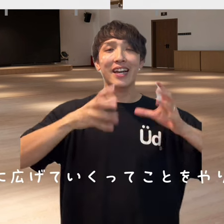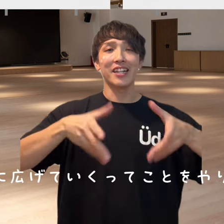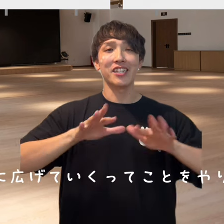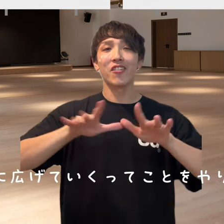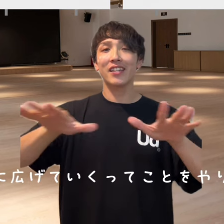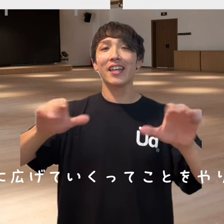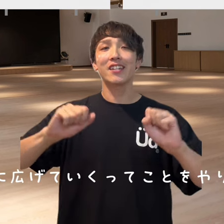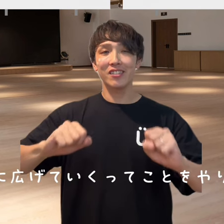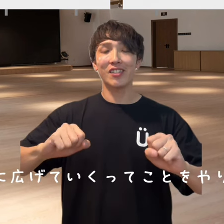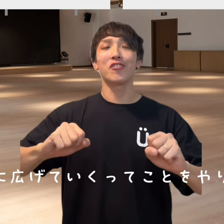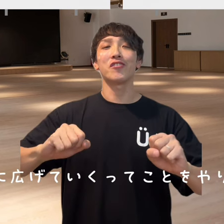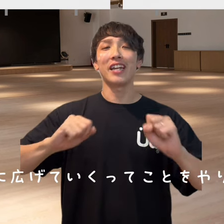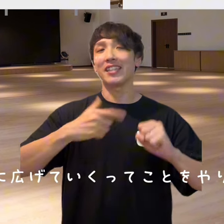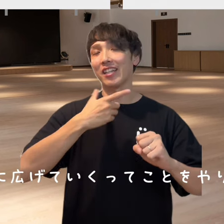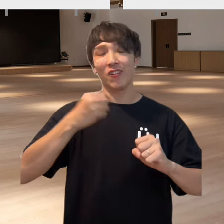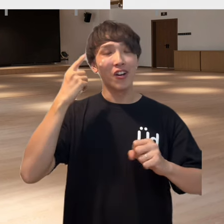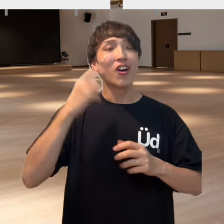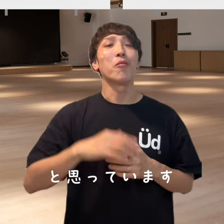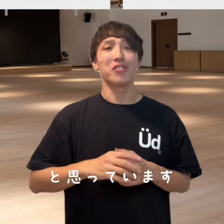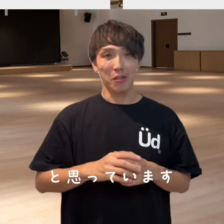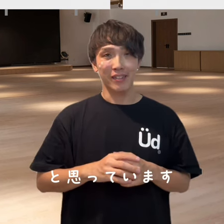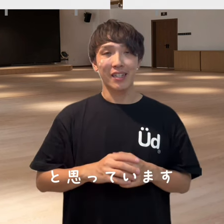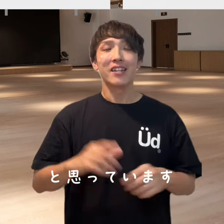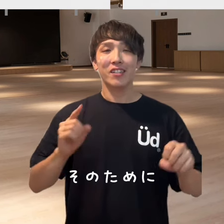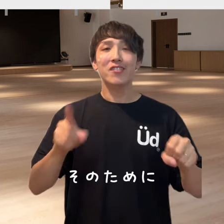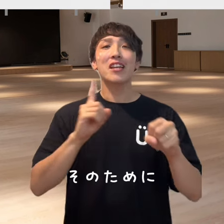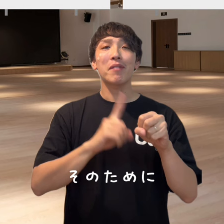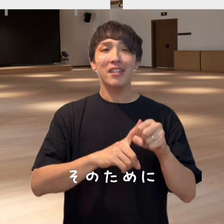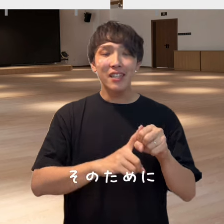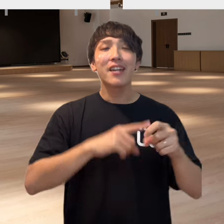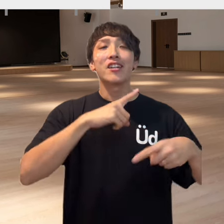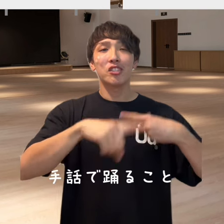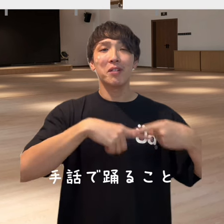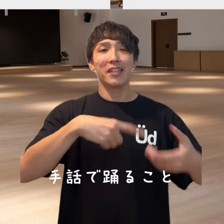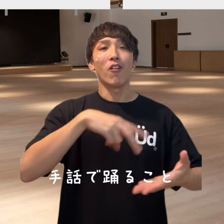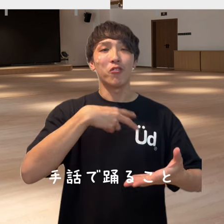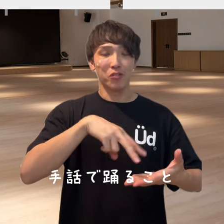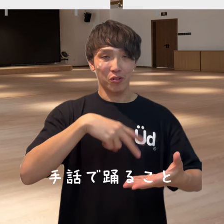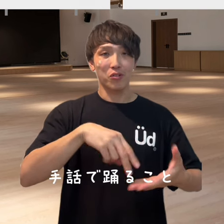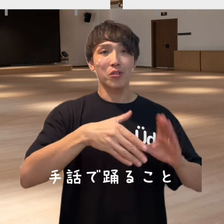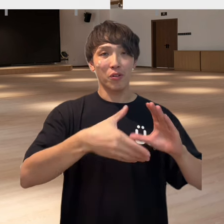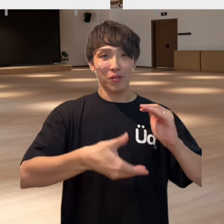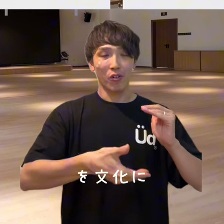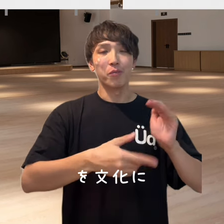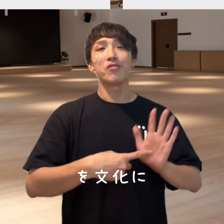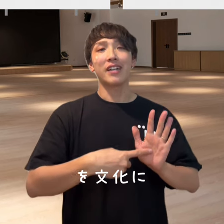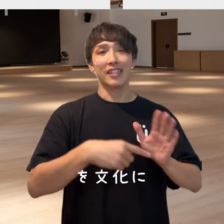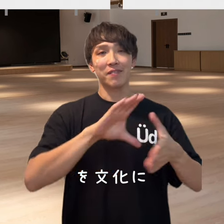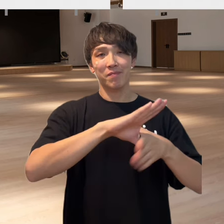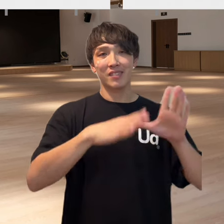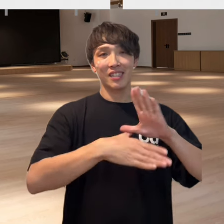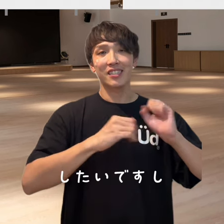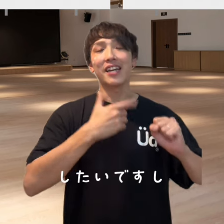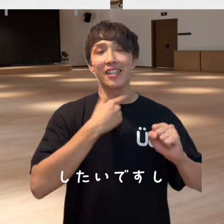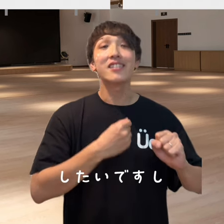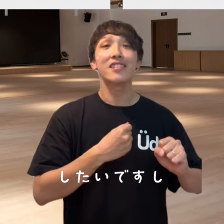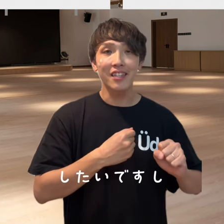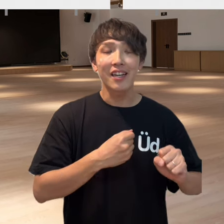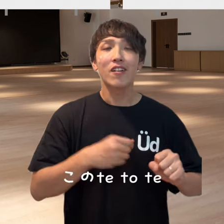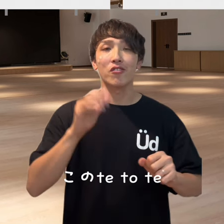に広げていくってことをやりたいと思っています。そのために、手話で踊ることを文化にしたいですし、この手